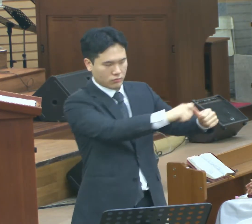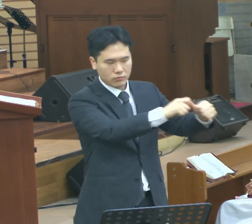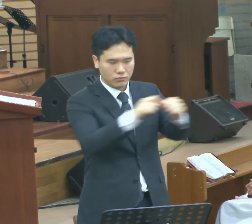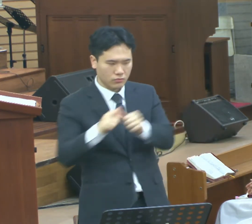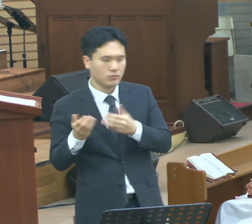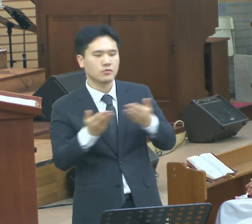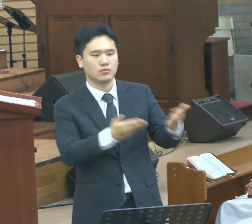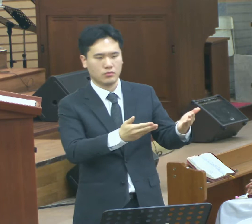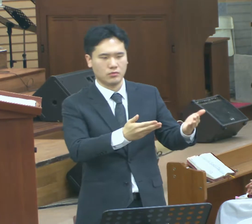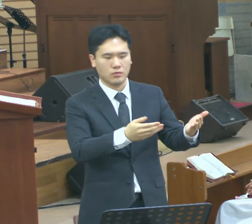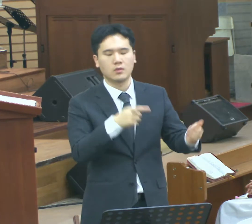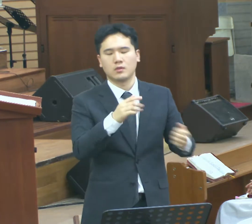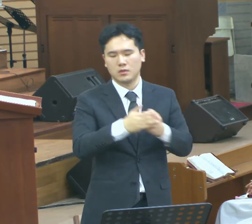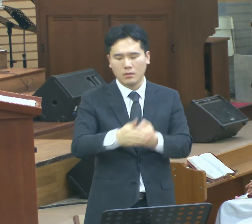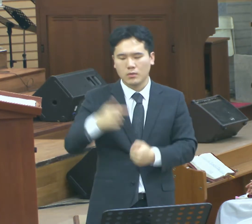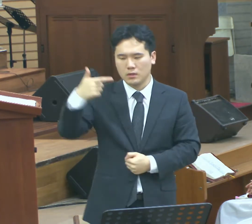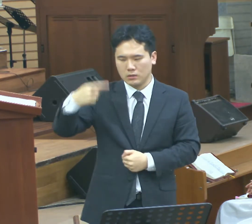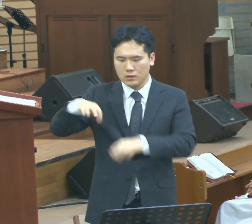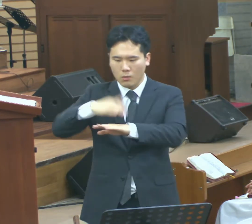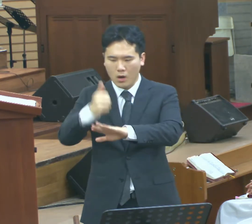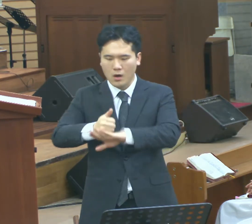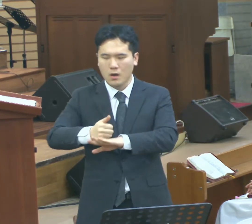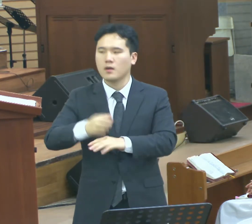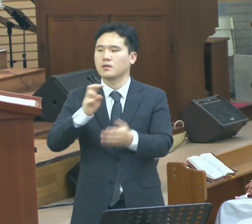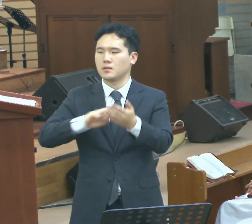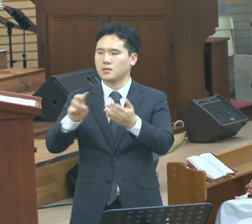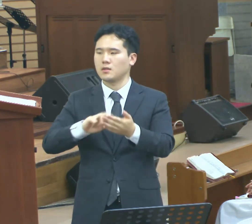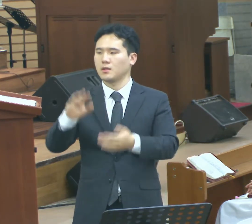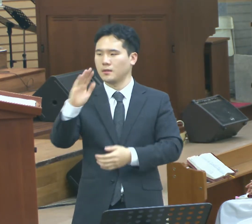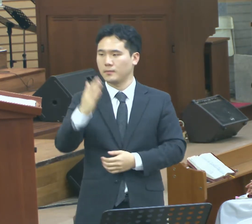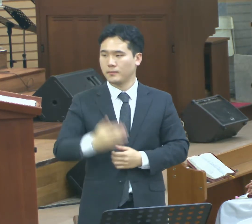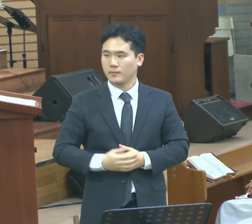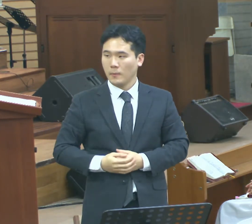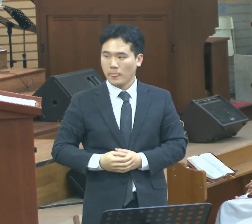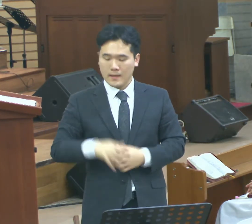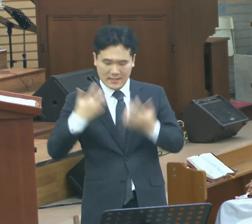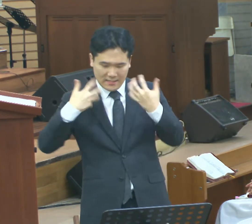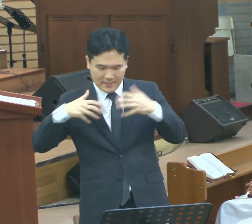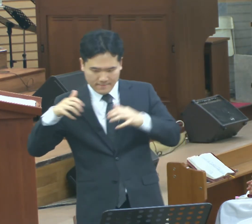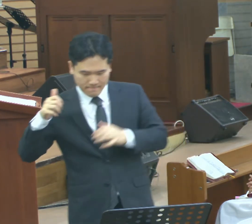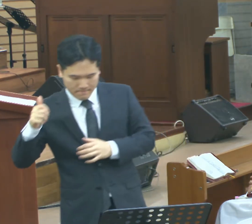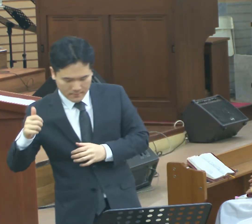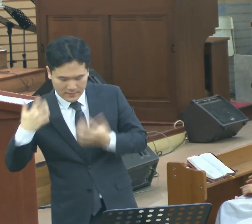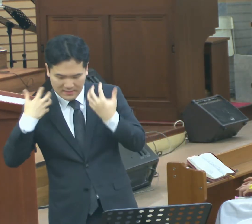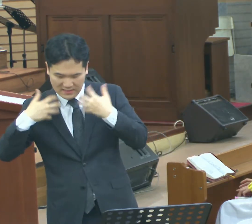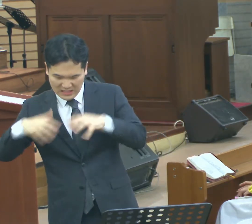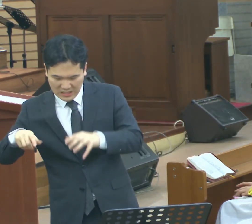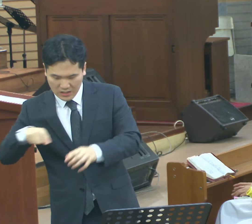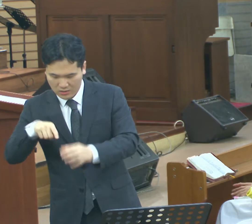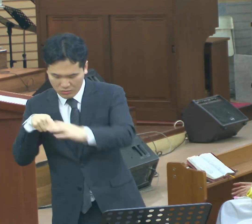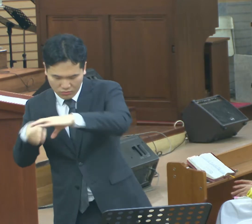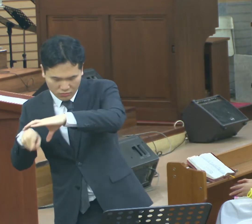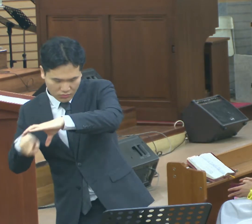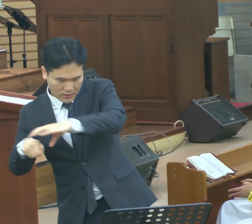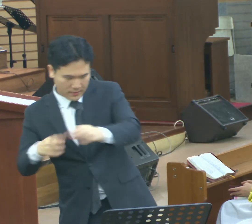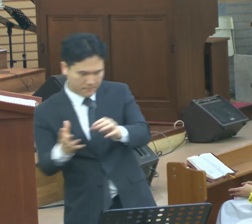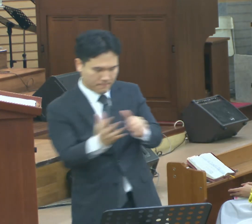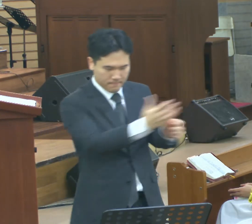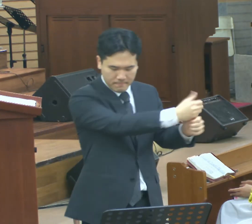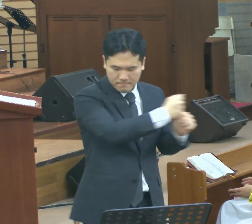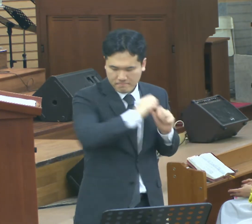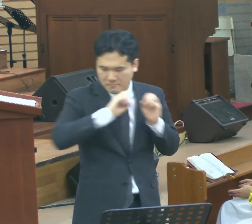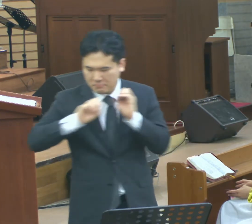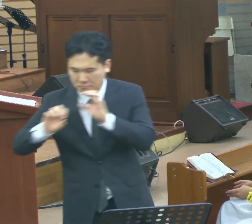것이죠. 사자굴에 던졌지만 그를 건지시는 하나님을 경험했던 다리오 왕은 내 나라 내 관할 아래에